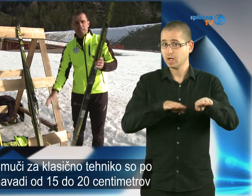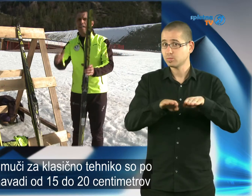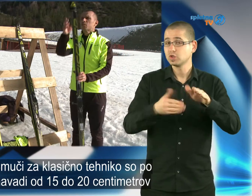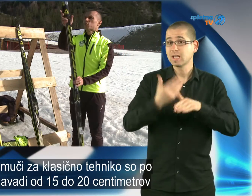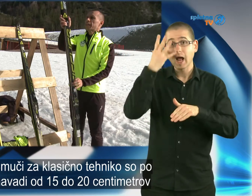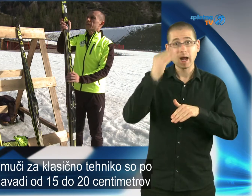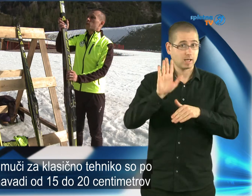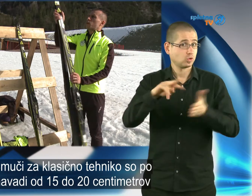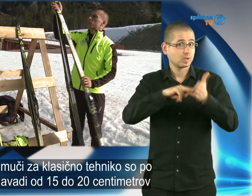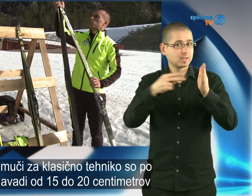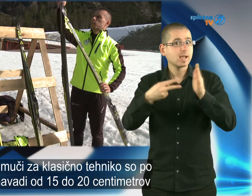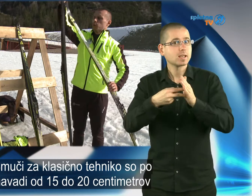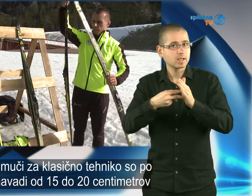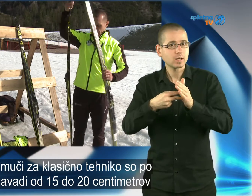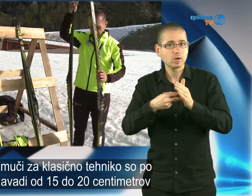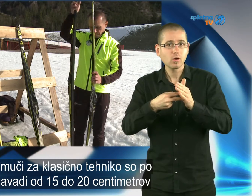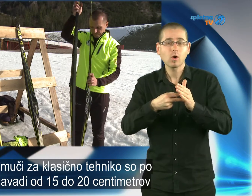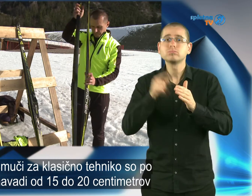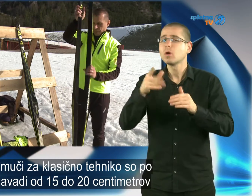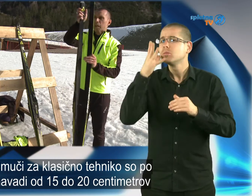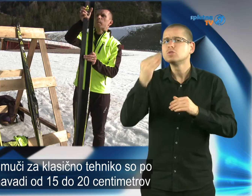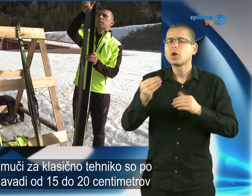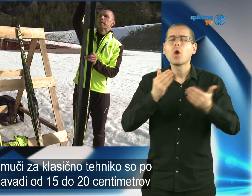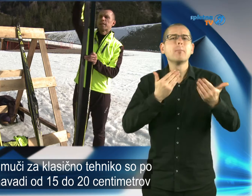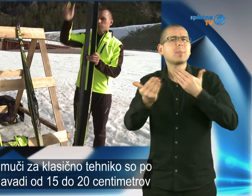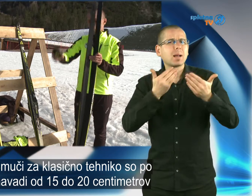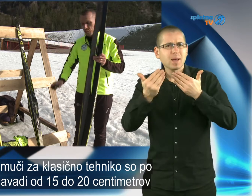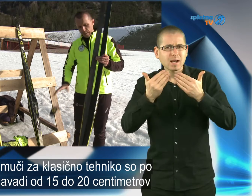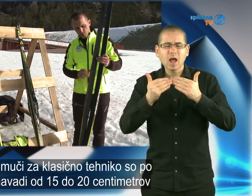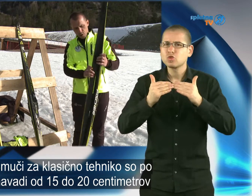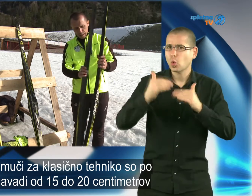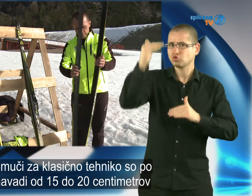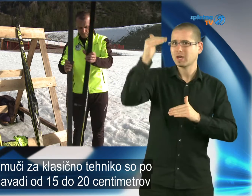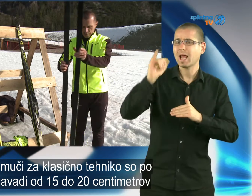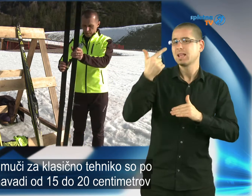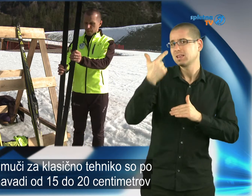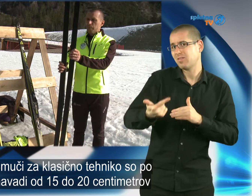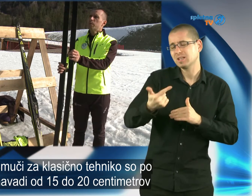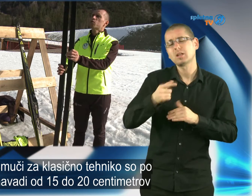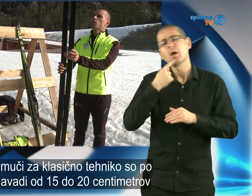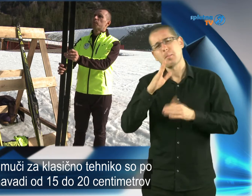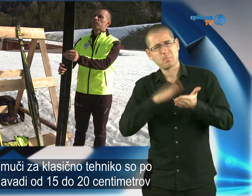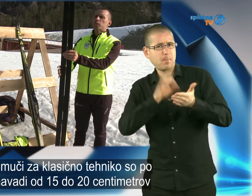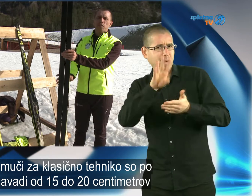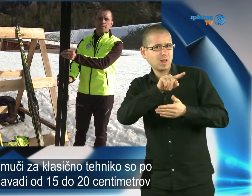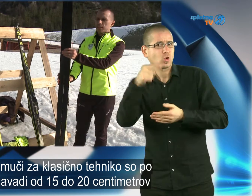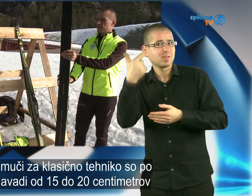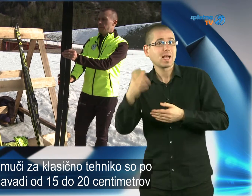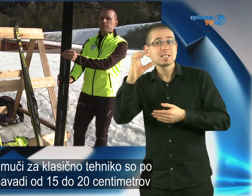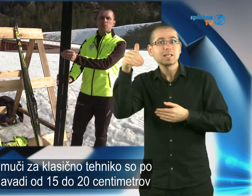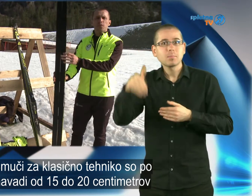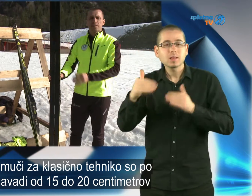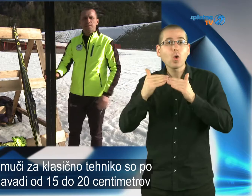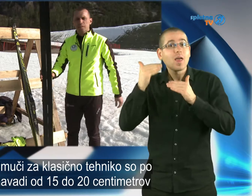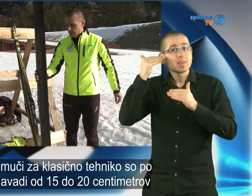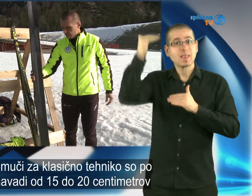Smuči za klasično tehniko so ponavadi ali pa primerna dolžina, višina je približno